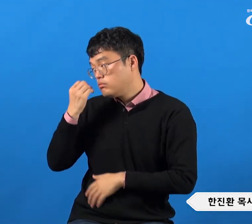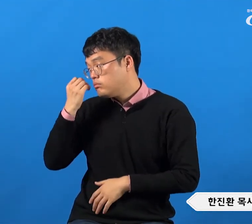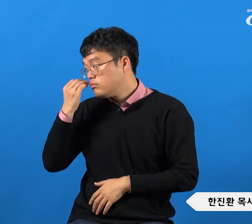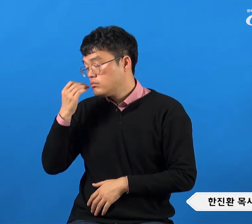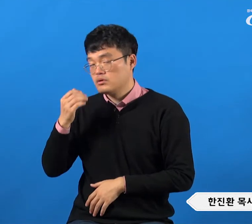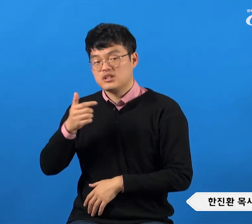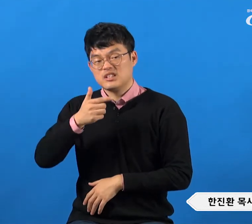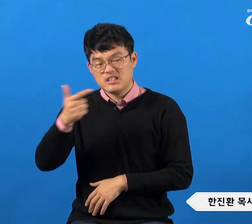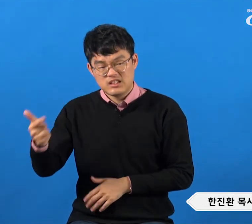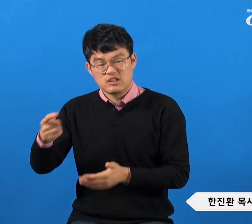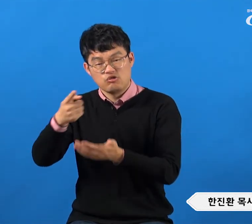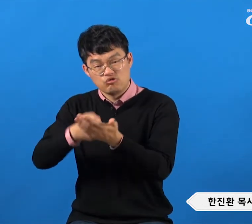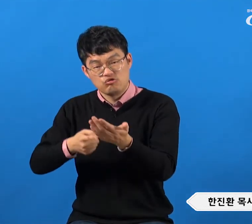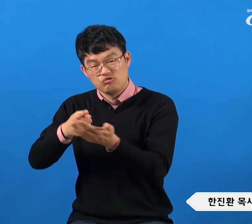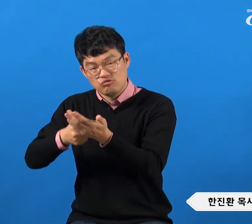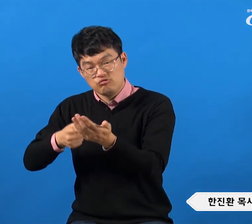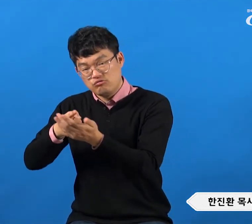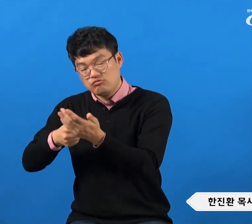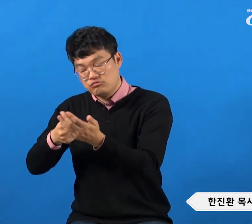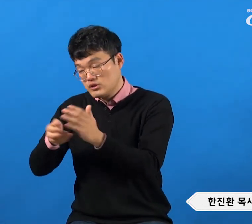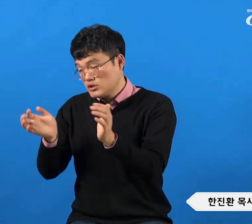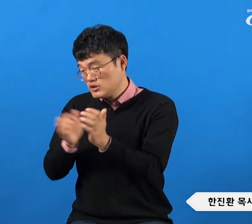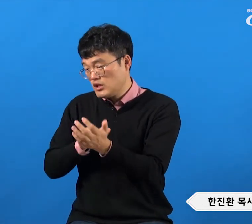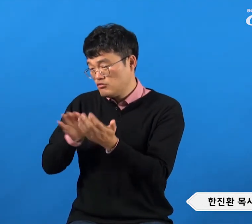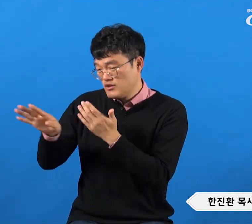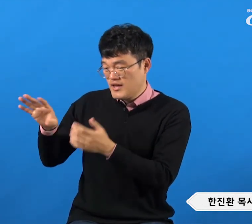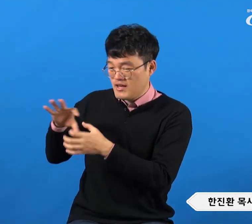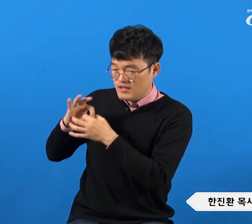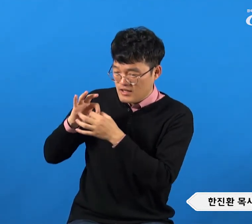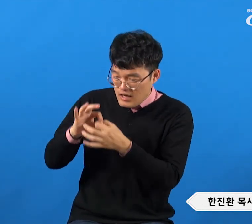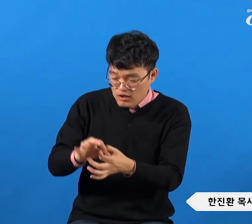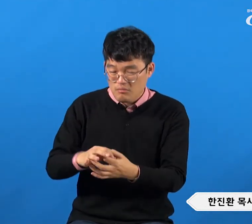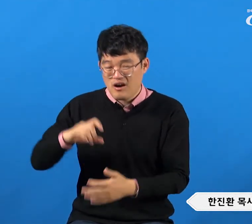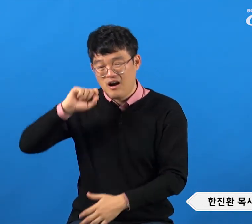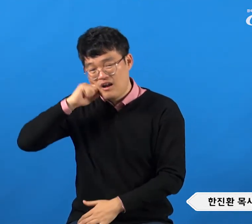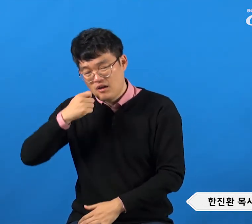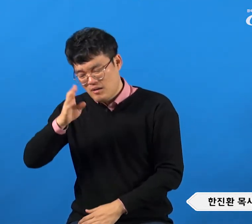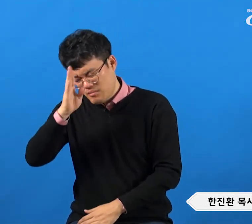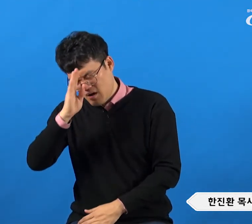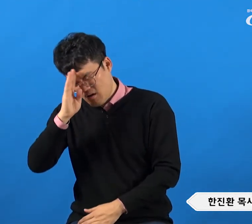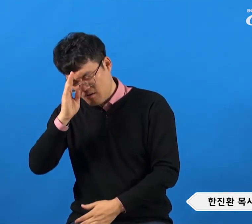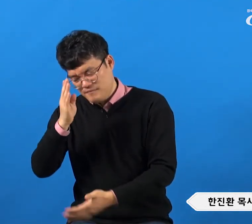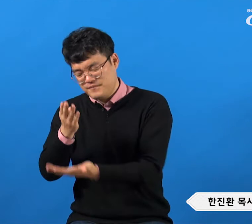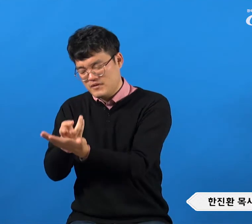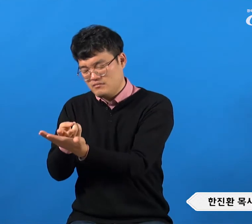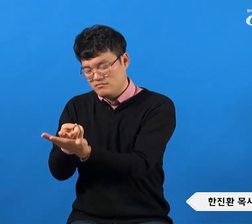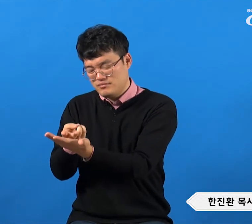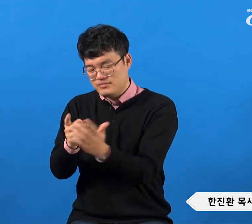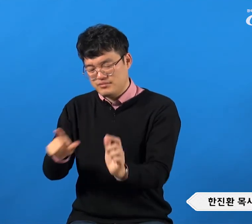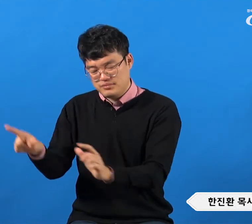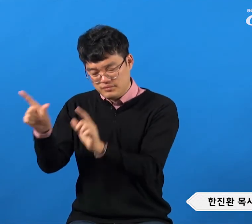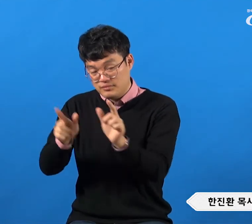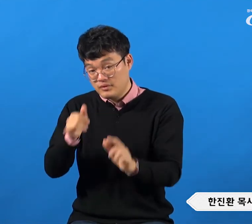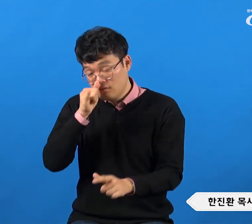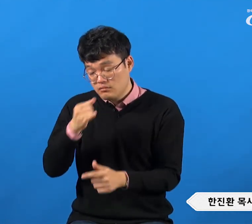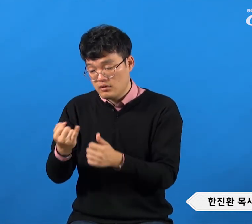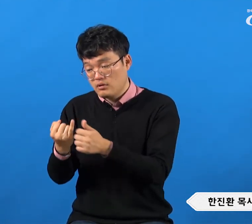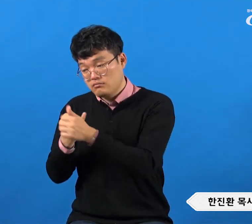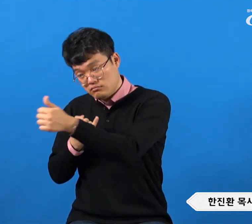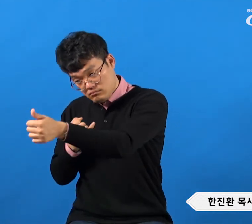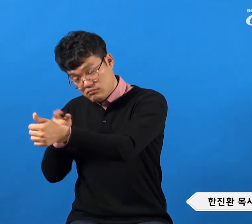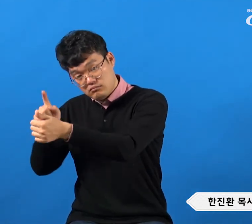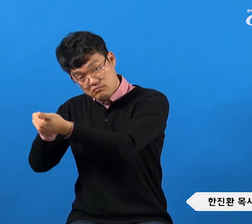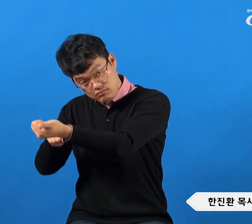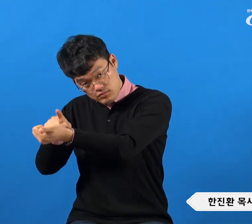큰 수술을 몇 번이나 하고, 그리고 그 이후에도 계속 어려운 투병 생활을 하는데도 환자도